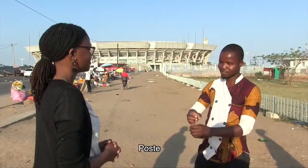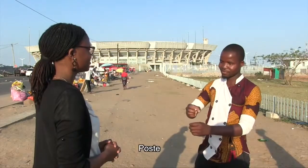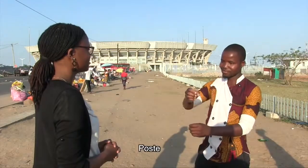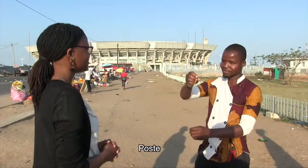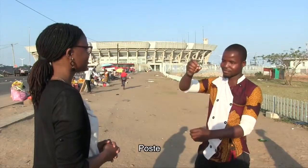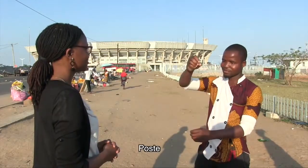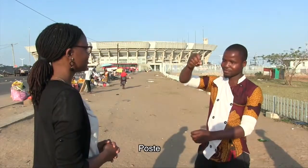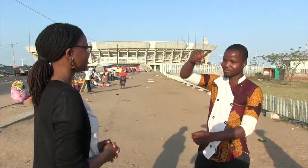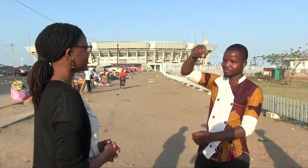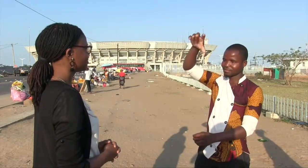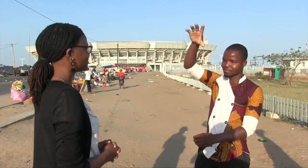poste,